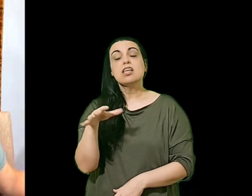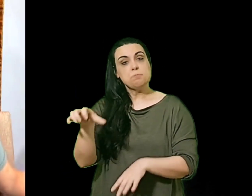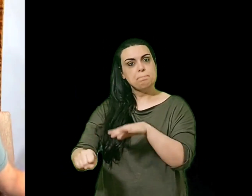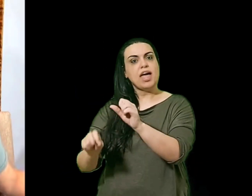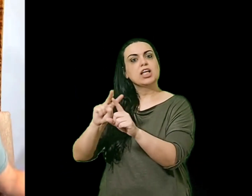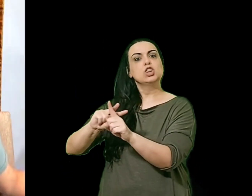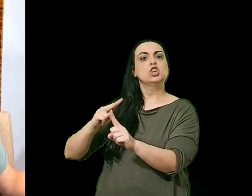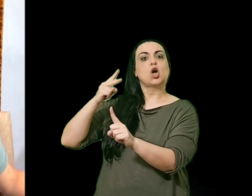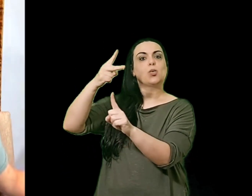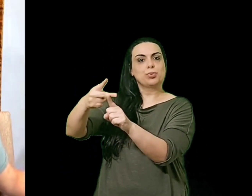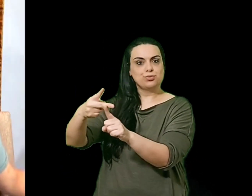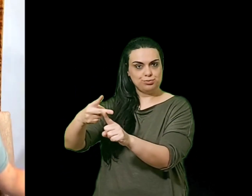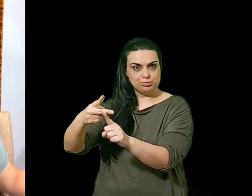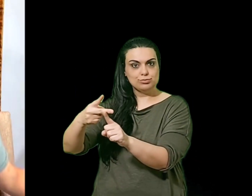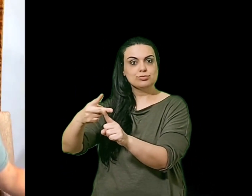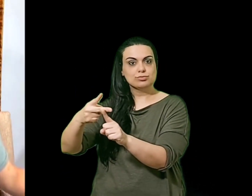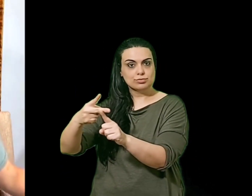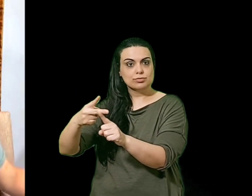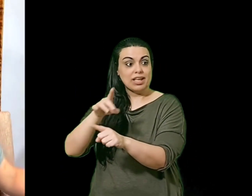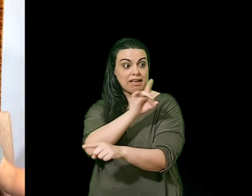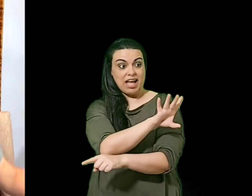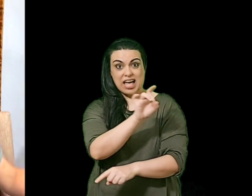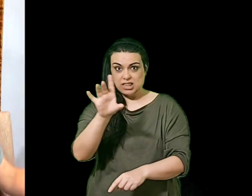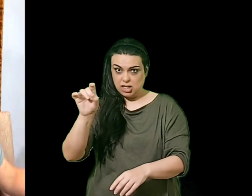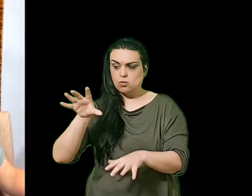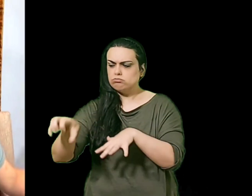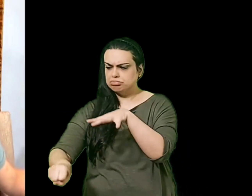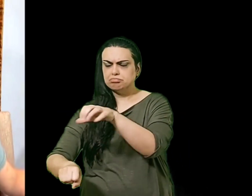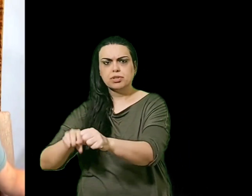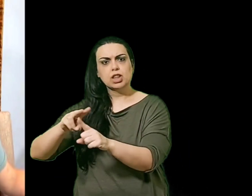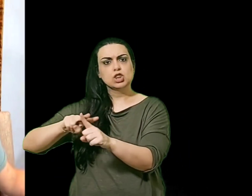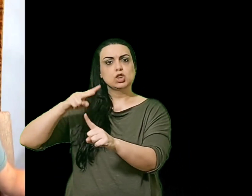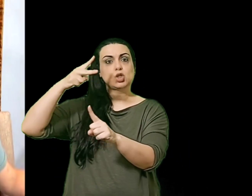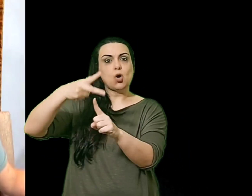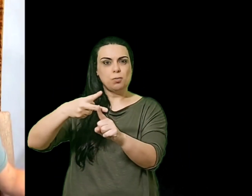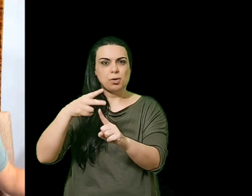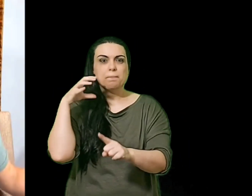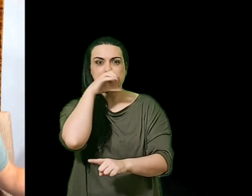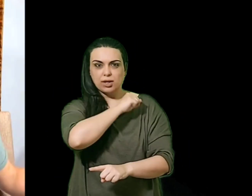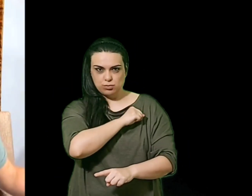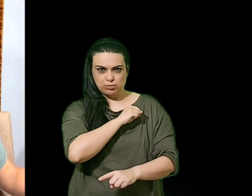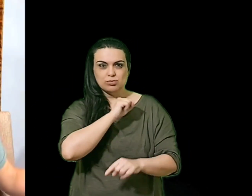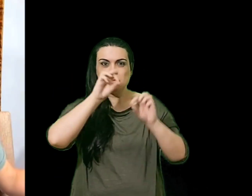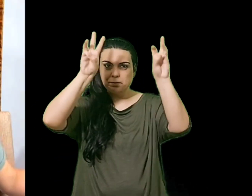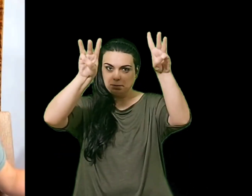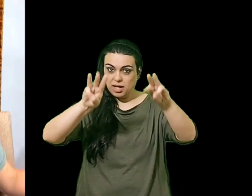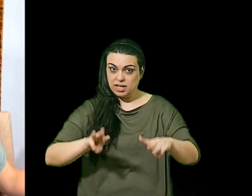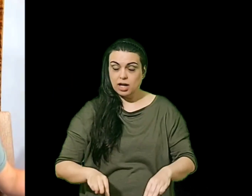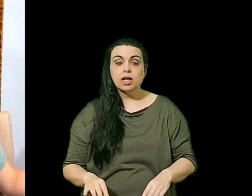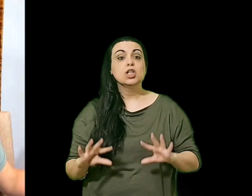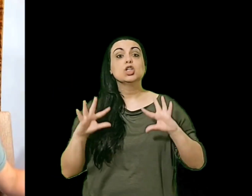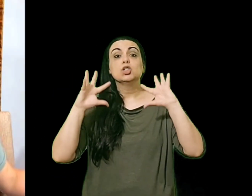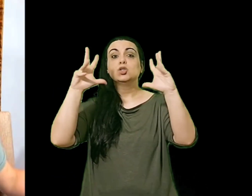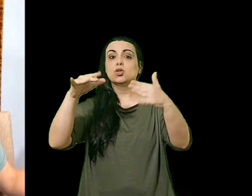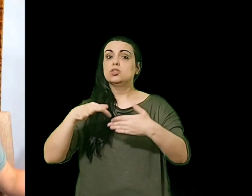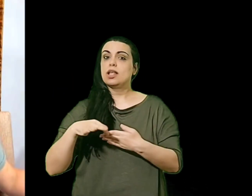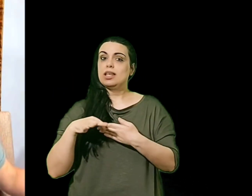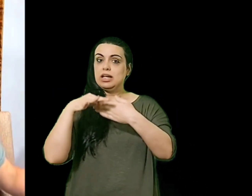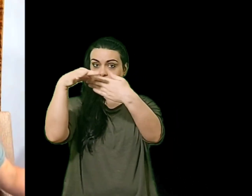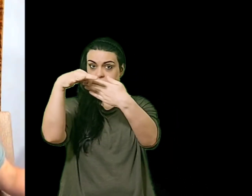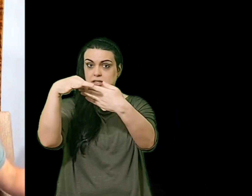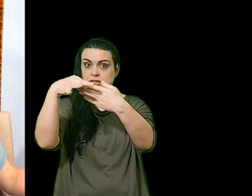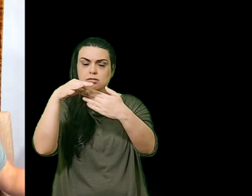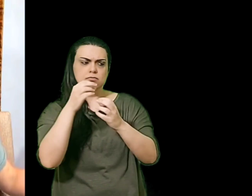2 vezes mais pão, 2 homeres para cada um homem. E todos os governantes da